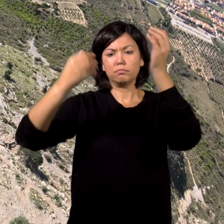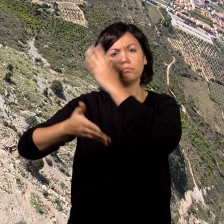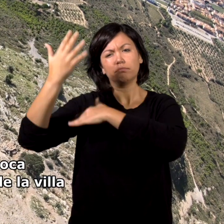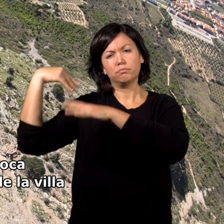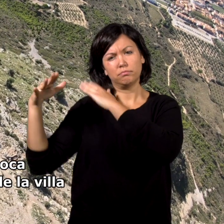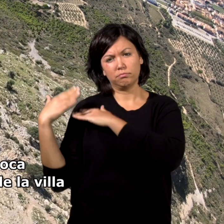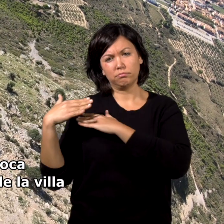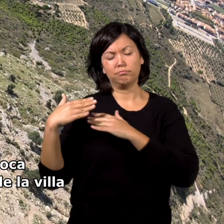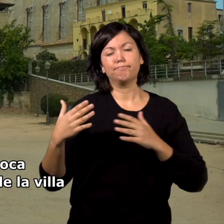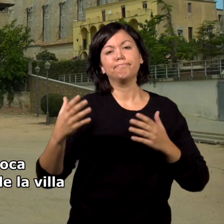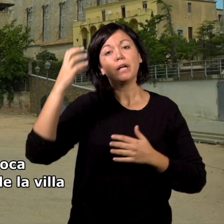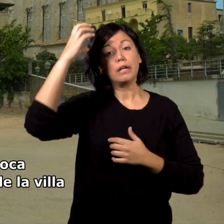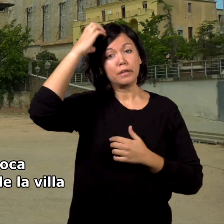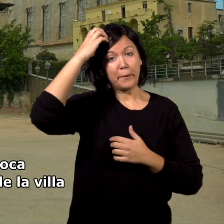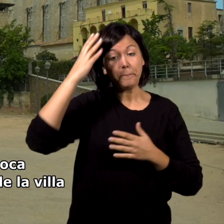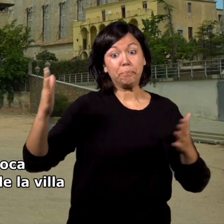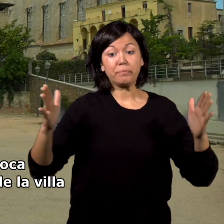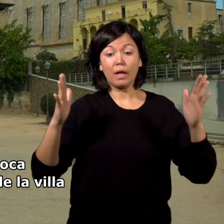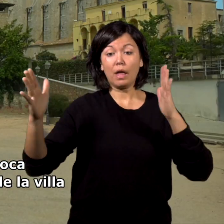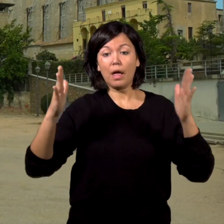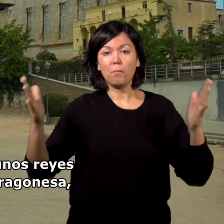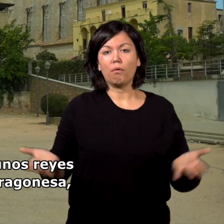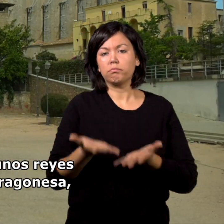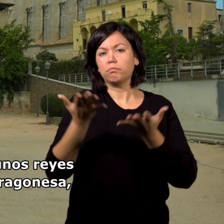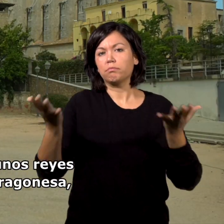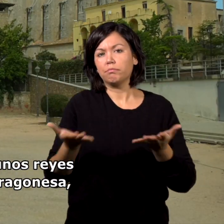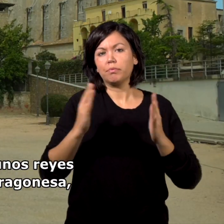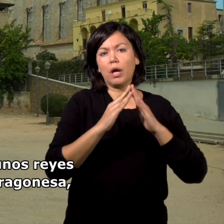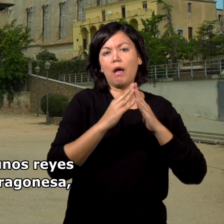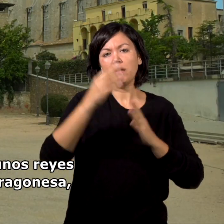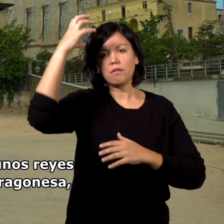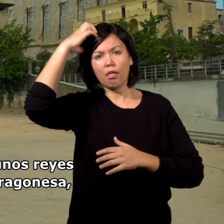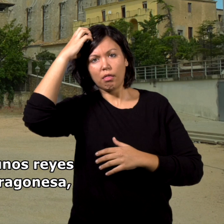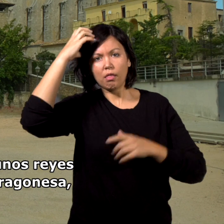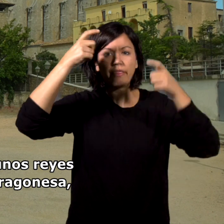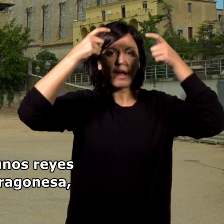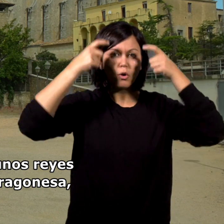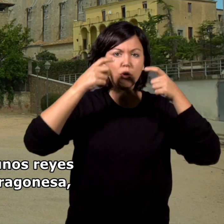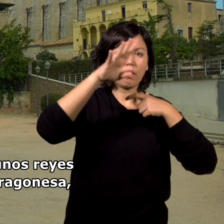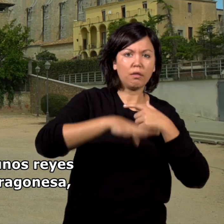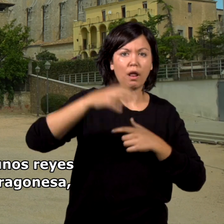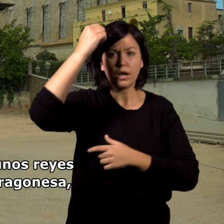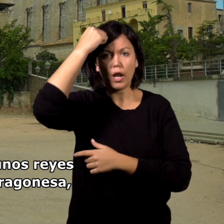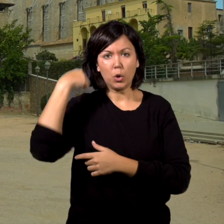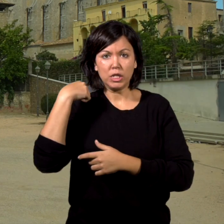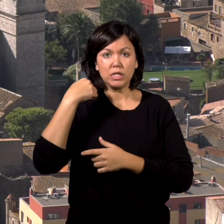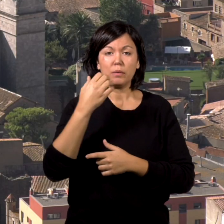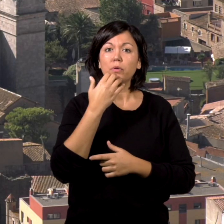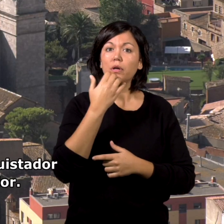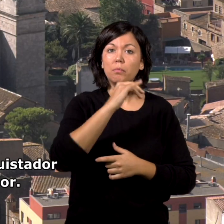que durante la época de máximo esplendor de la villa fue la residencia de algunos reyes de la corona catalano-aragonesa, como